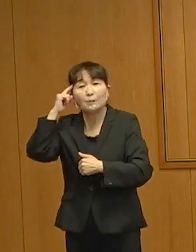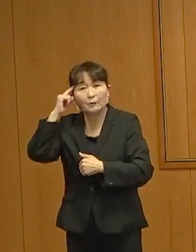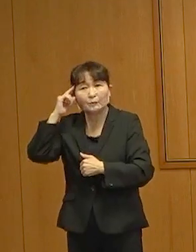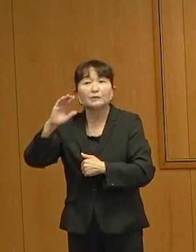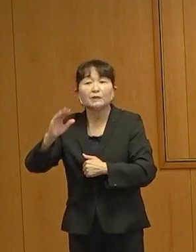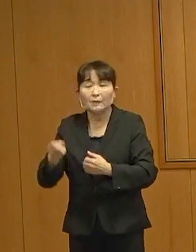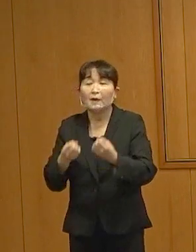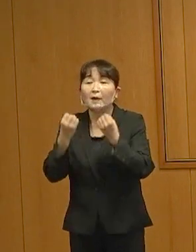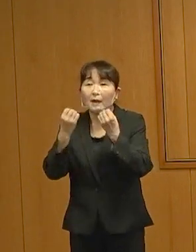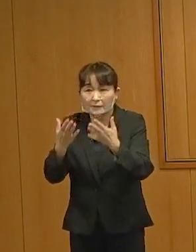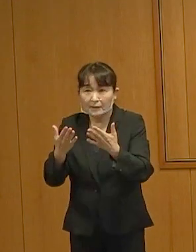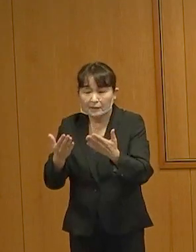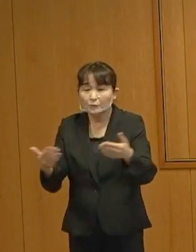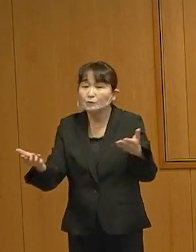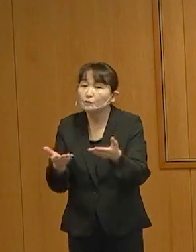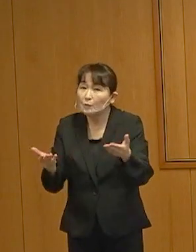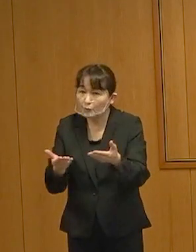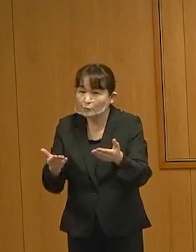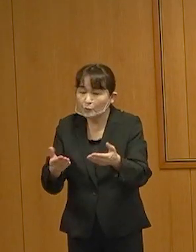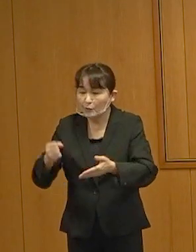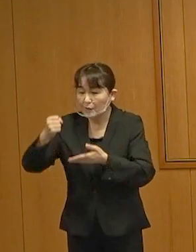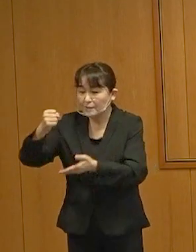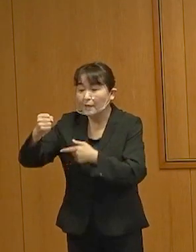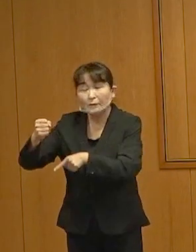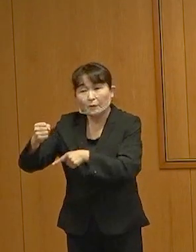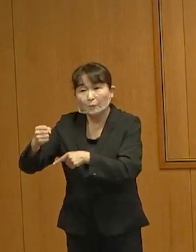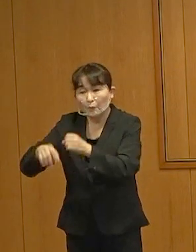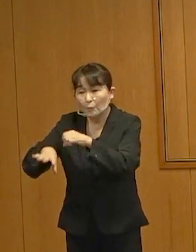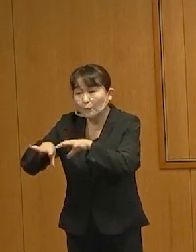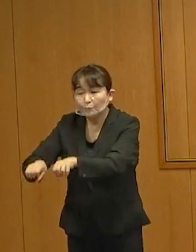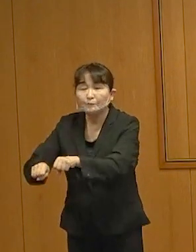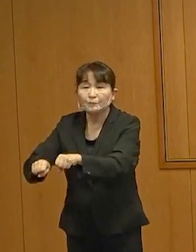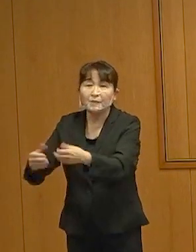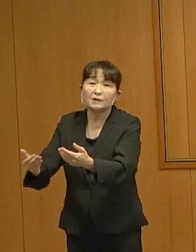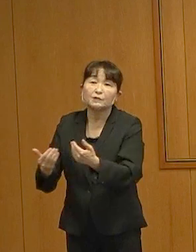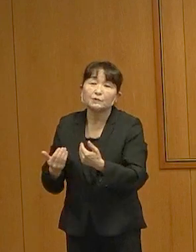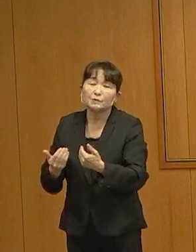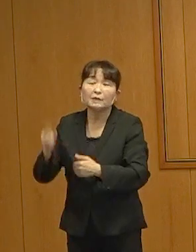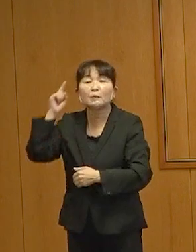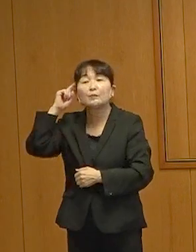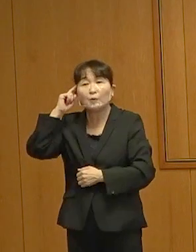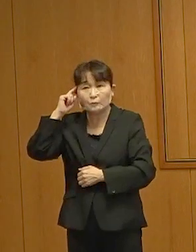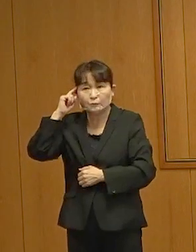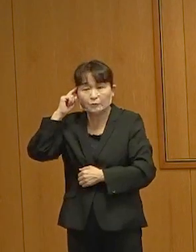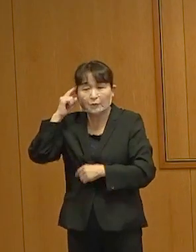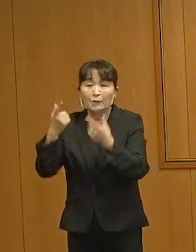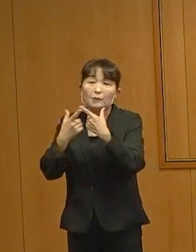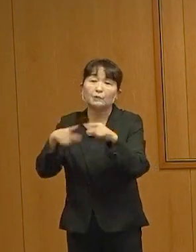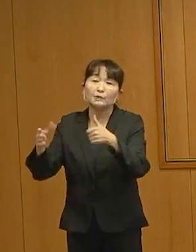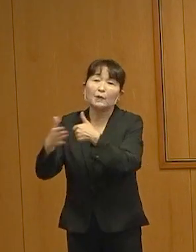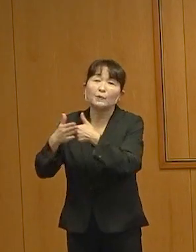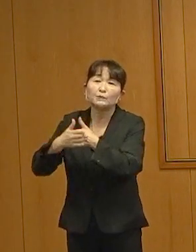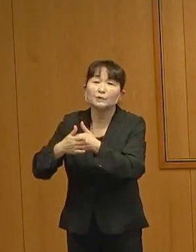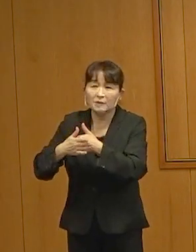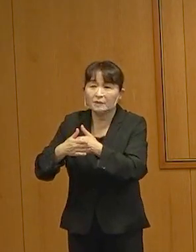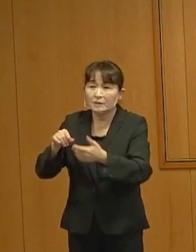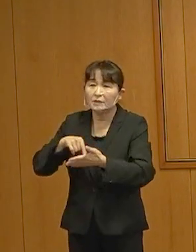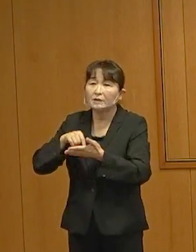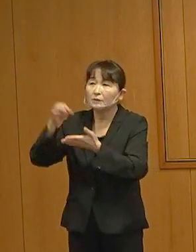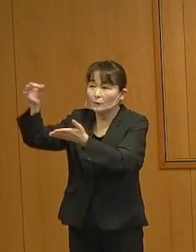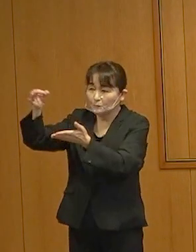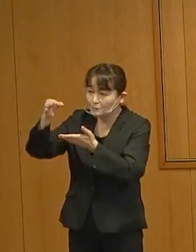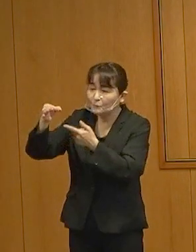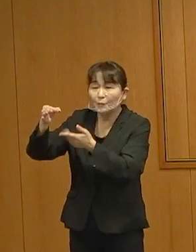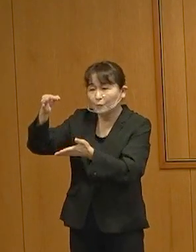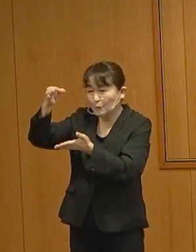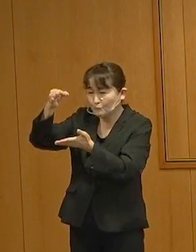取り組む財源というのを見出さないといけない。まあ当然補助金も記載も少ないと思います